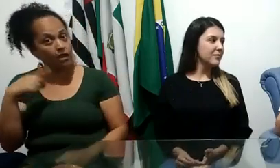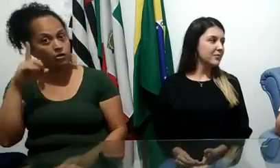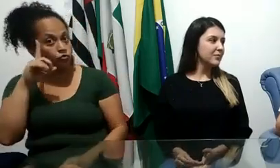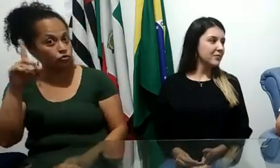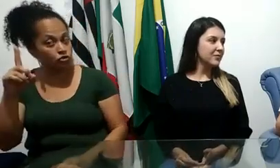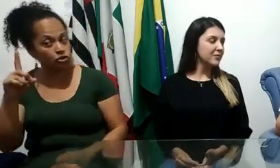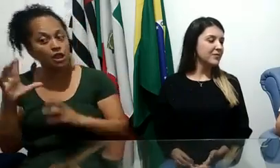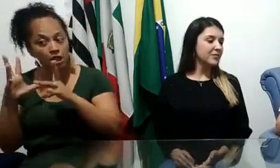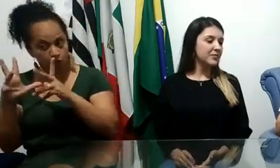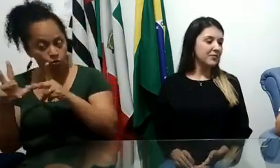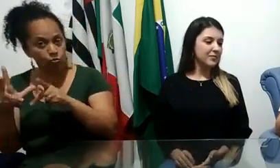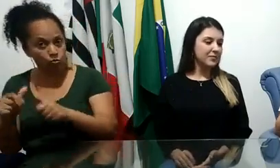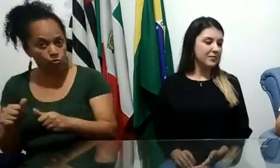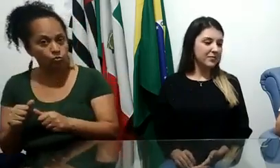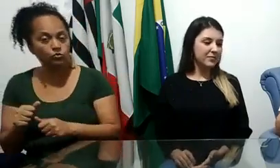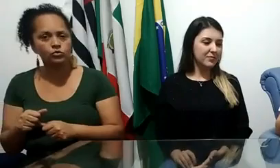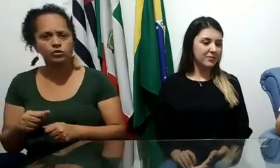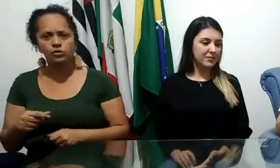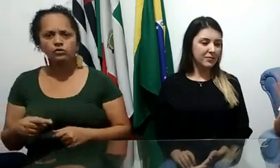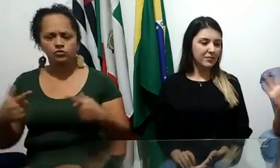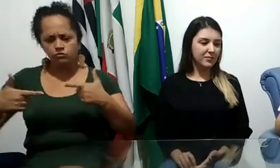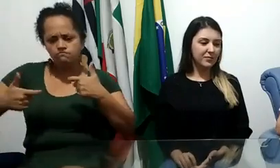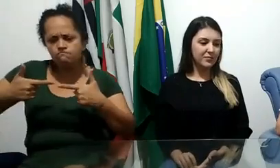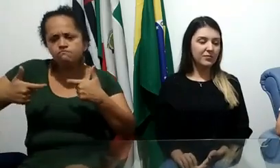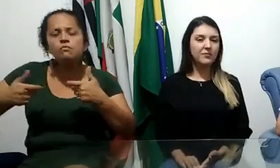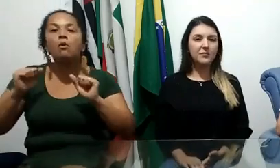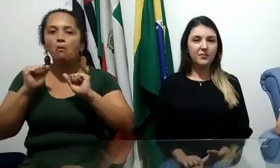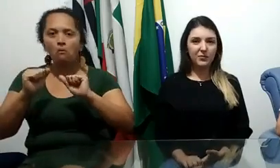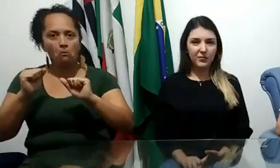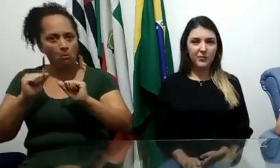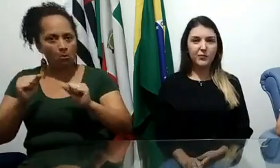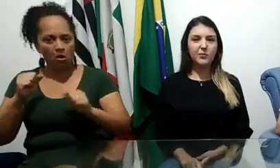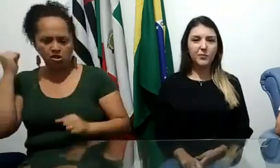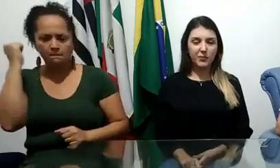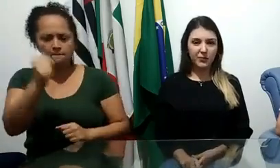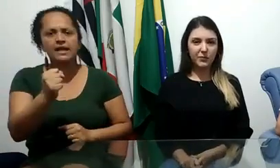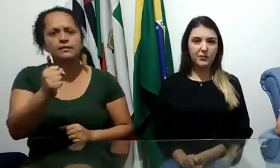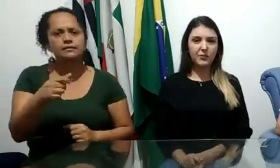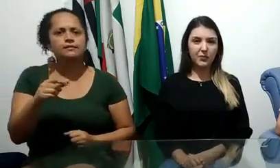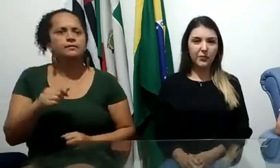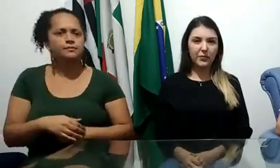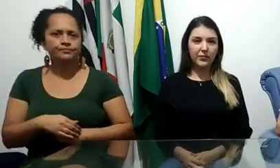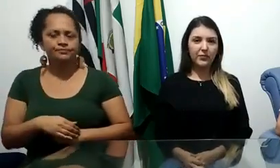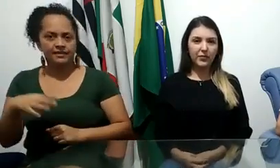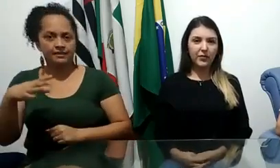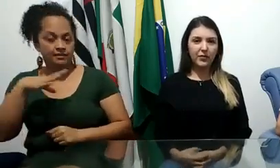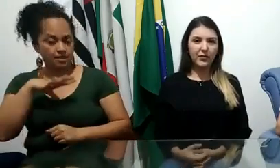todo o império, qualquer guerreiro, qualquer pessoa pudessem matar os judeus que estivessem naquela cidade.